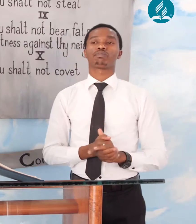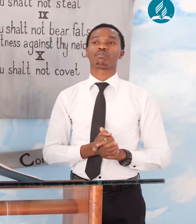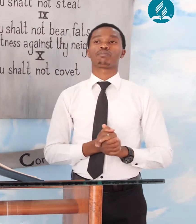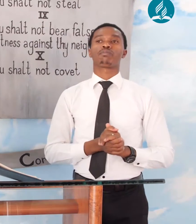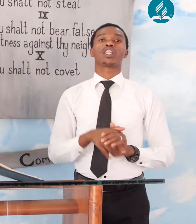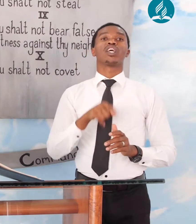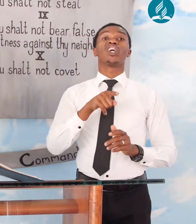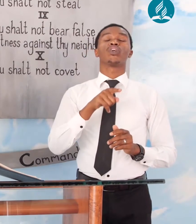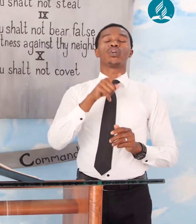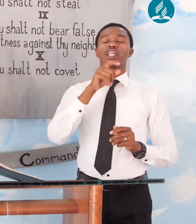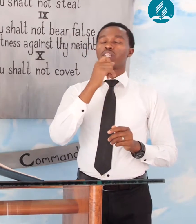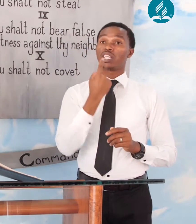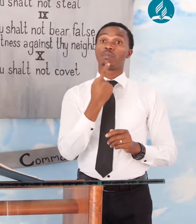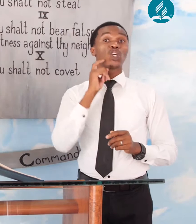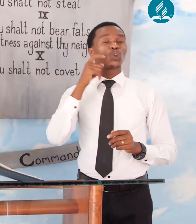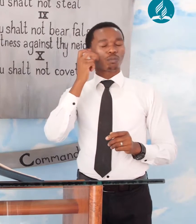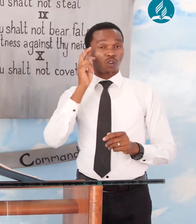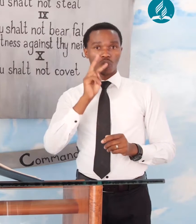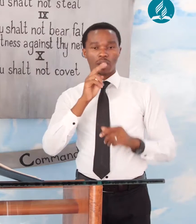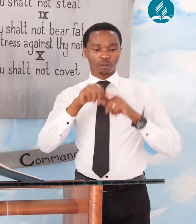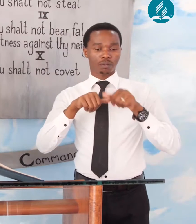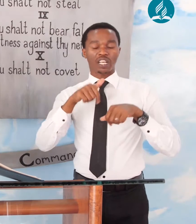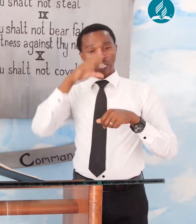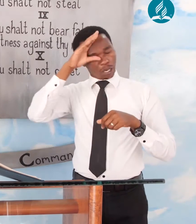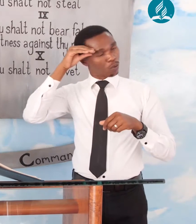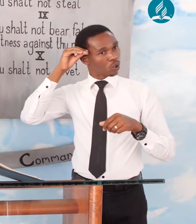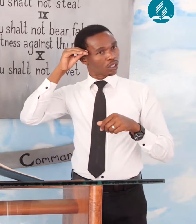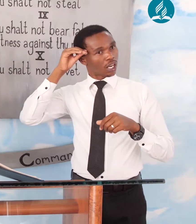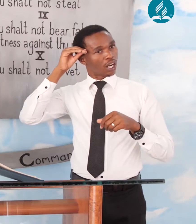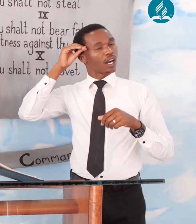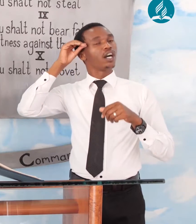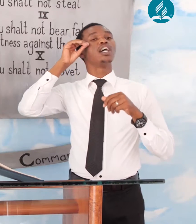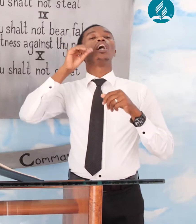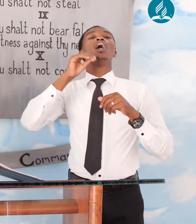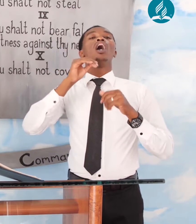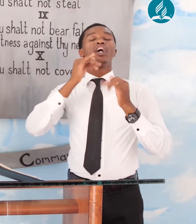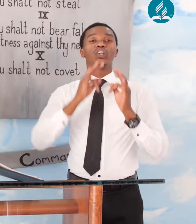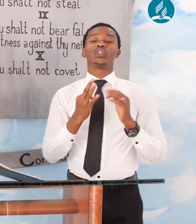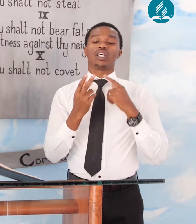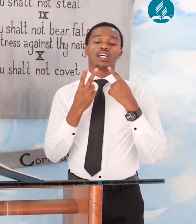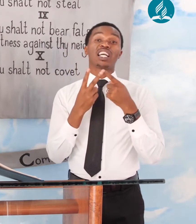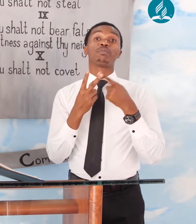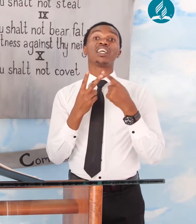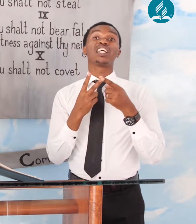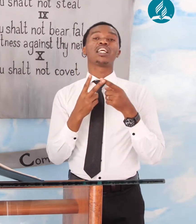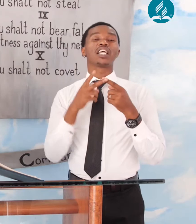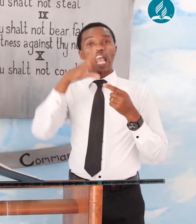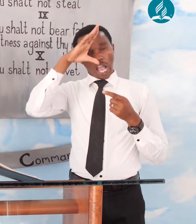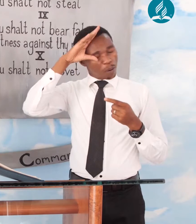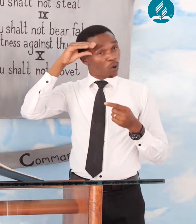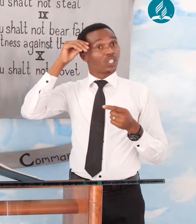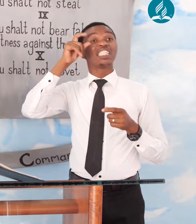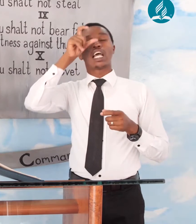Icyo nicyo kintu cya mbere tuza kureba. Cya kabiri ni uko Mose yari umuntu wari ufite